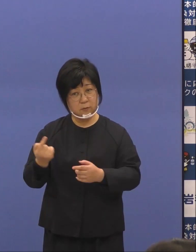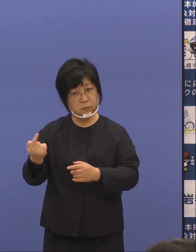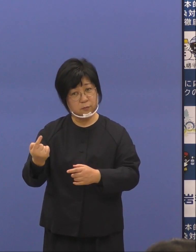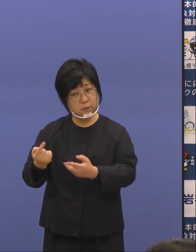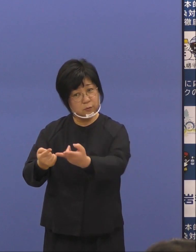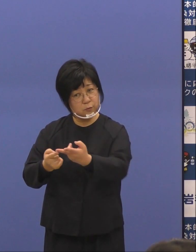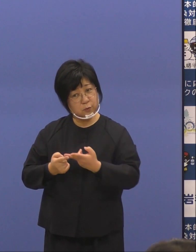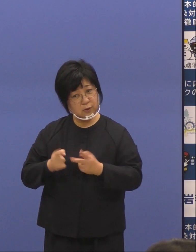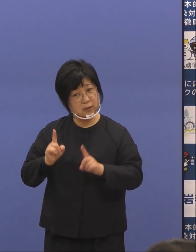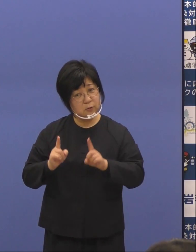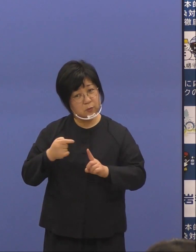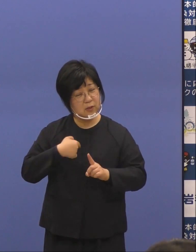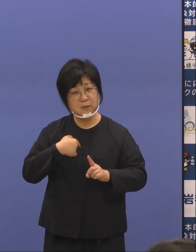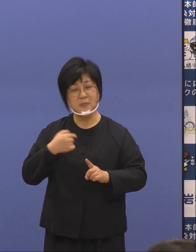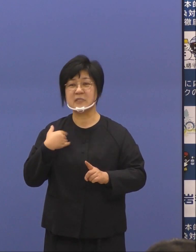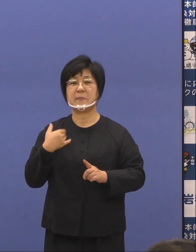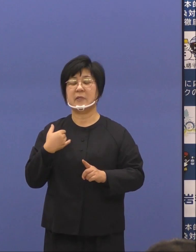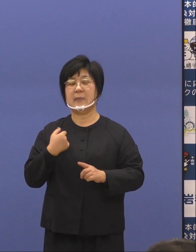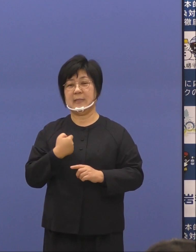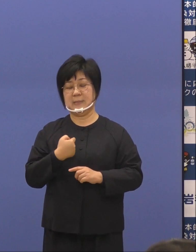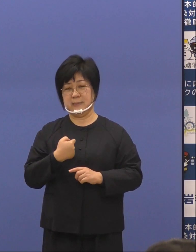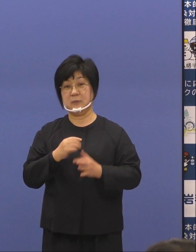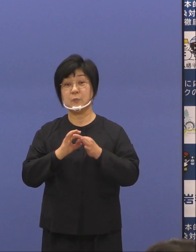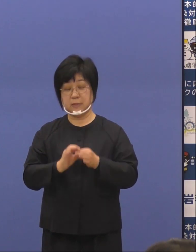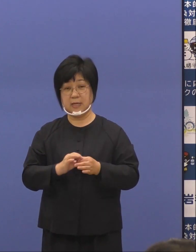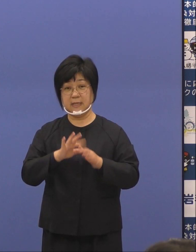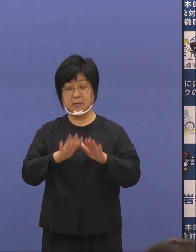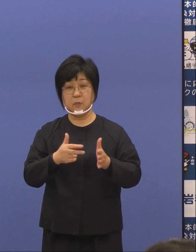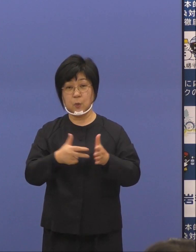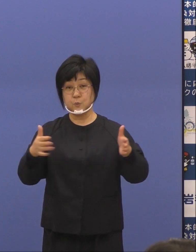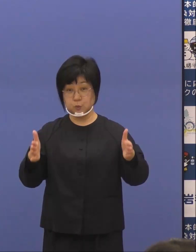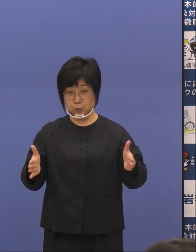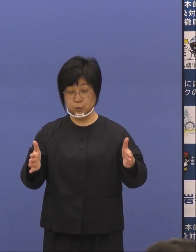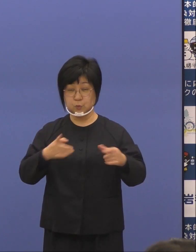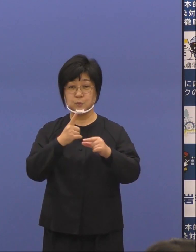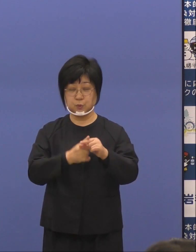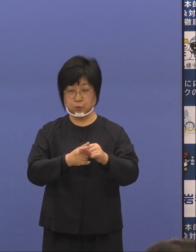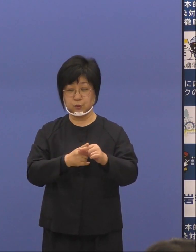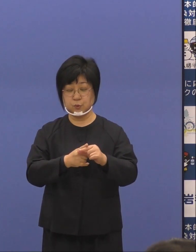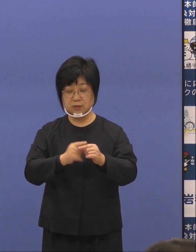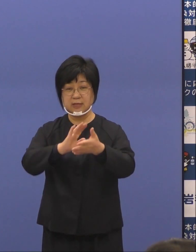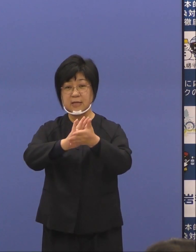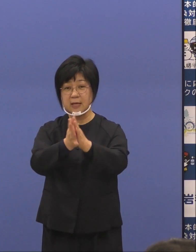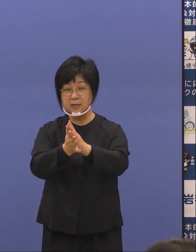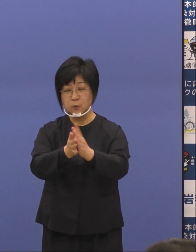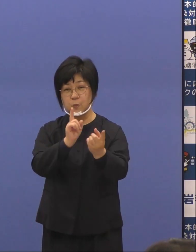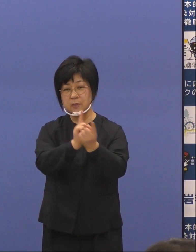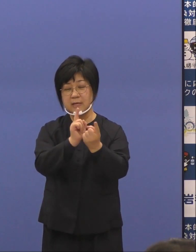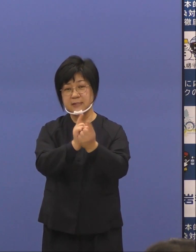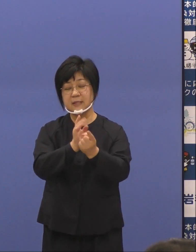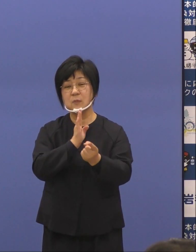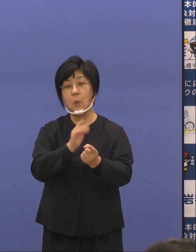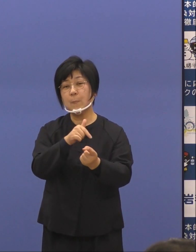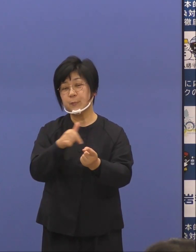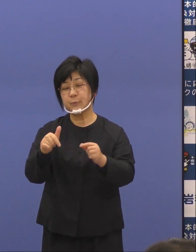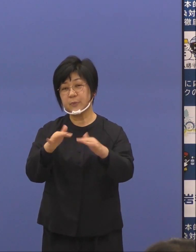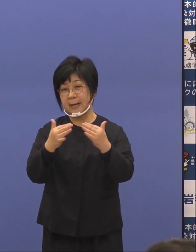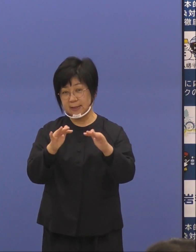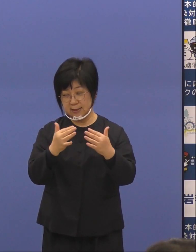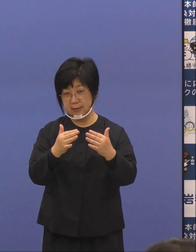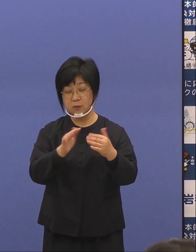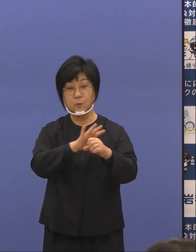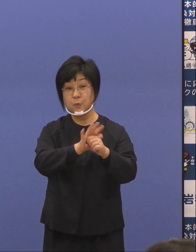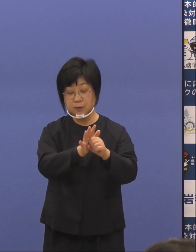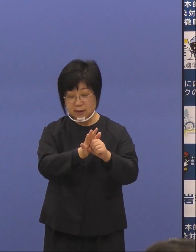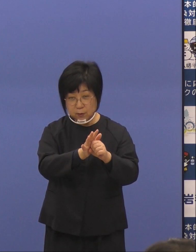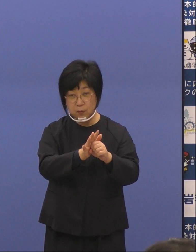ないので、まあ、今週中に県の対策本部会議、コロナ対策